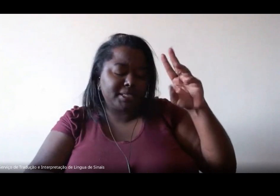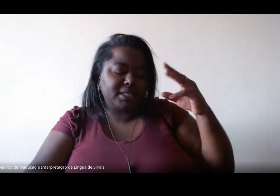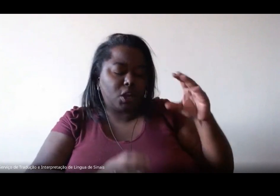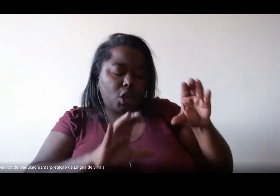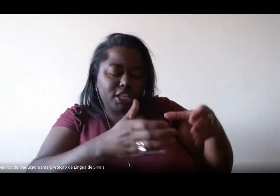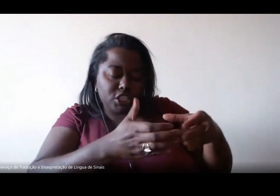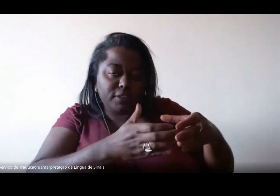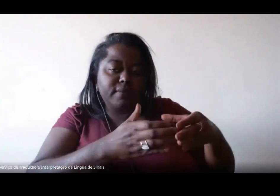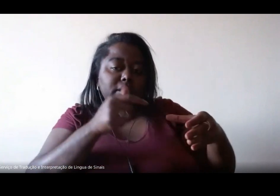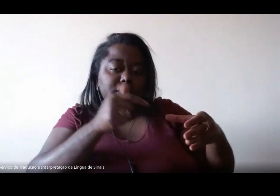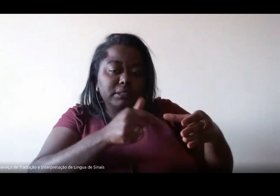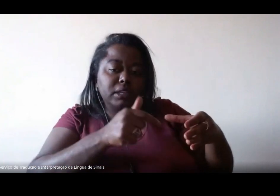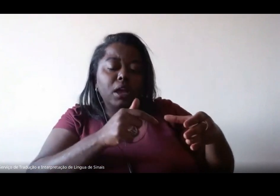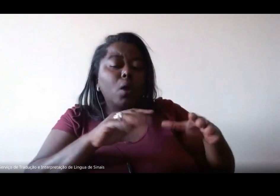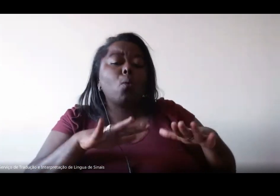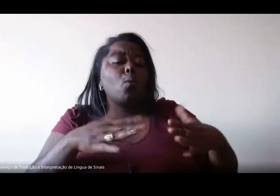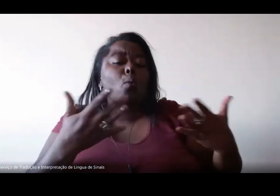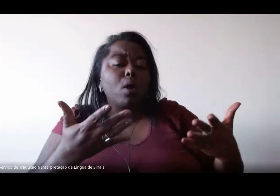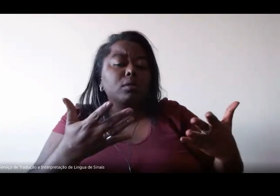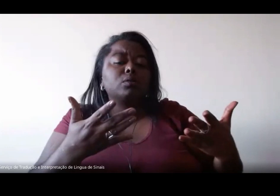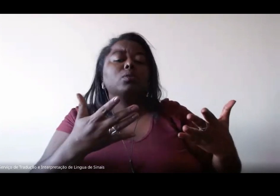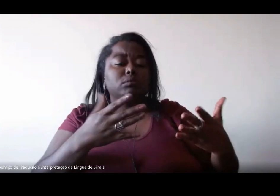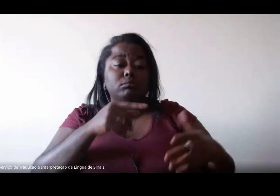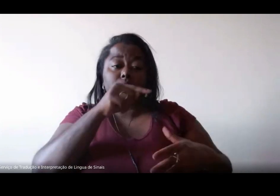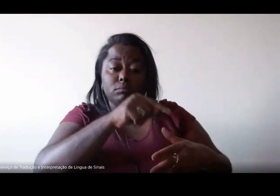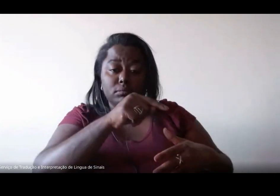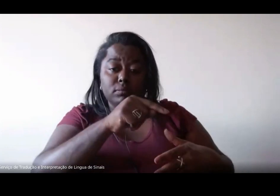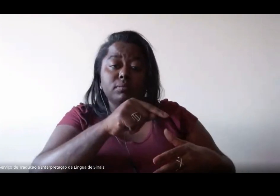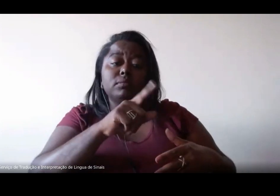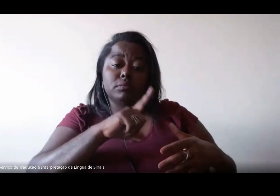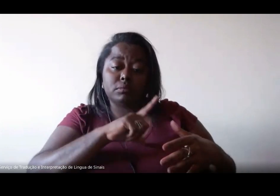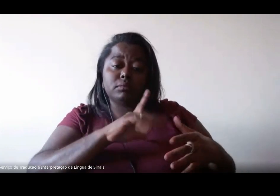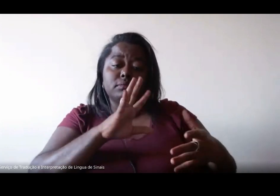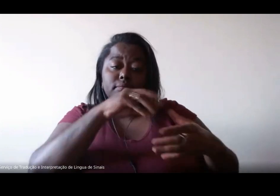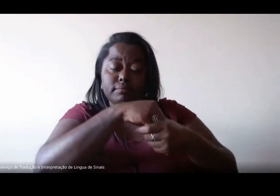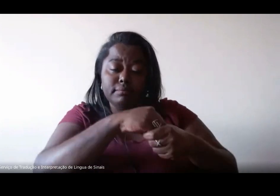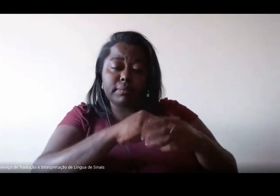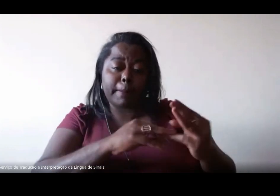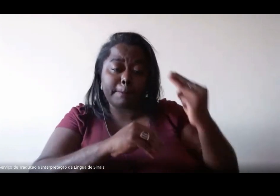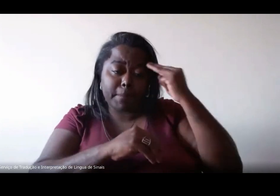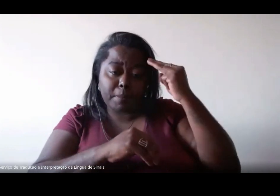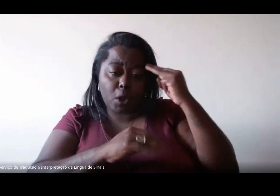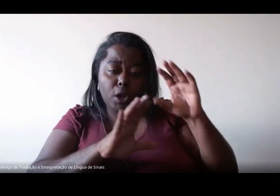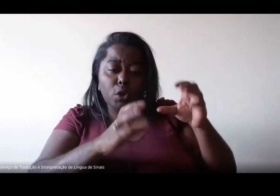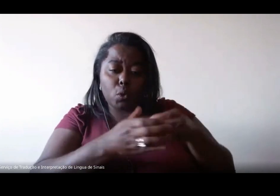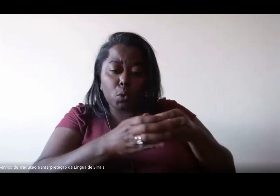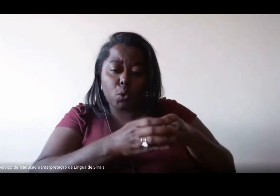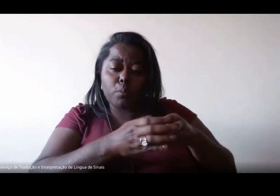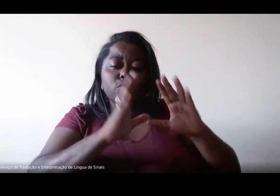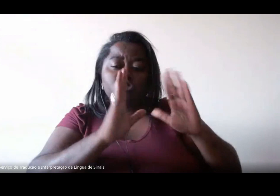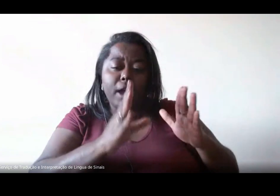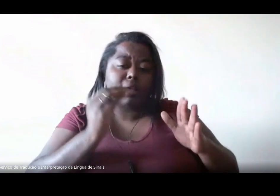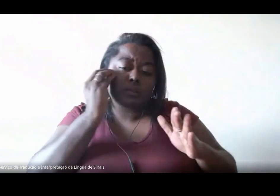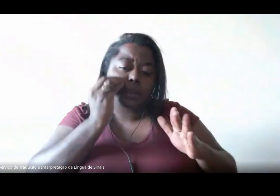as lembranças, elas tornam-se coletivas quando elas se inserem na memória de um grupo que